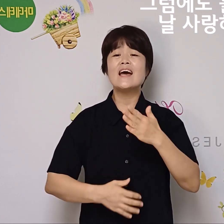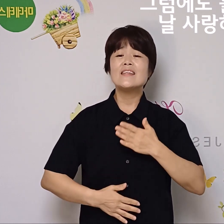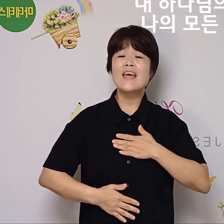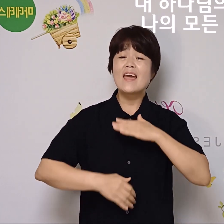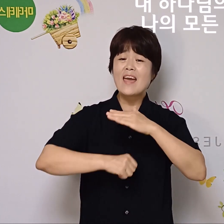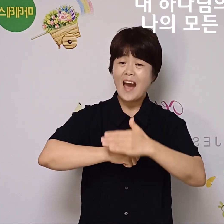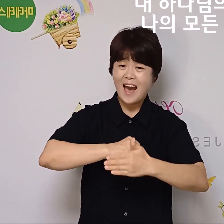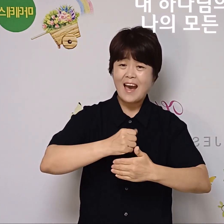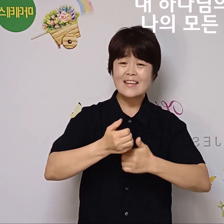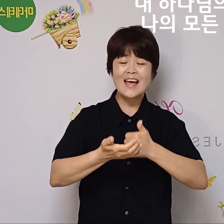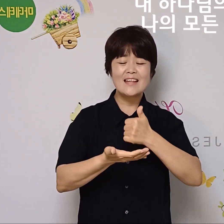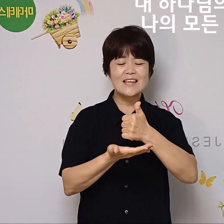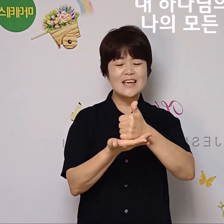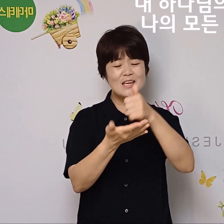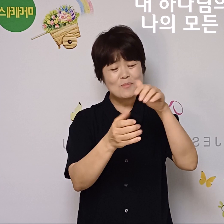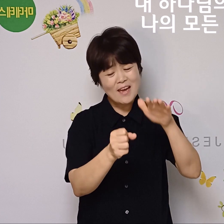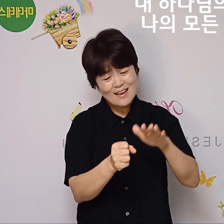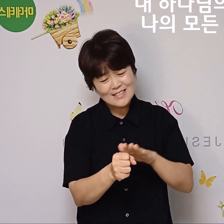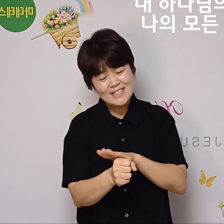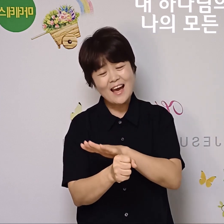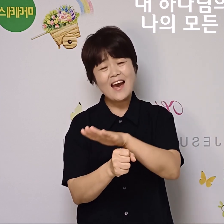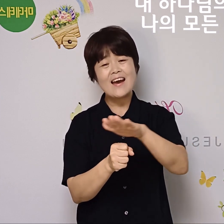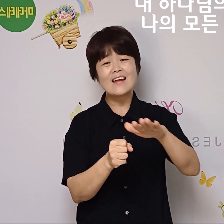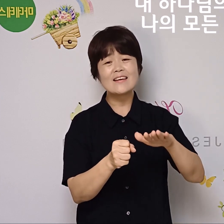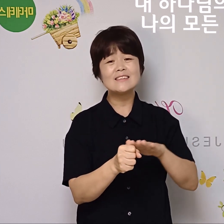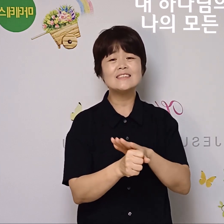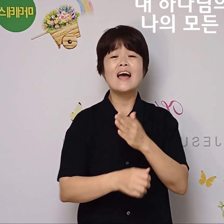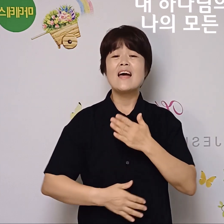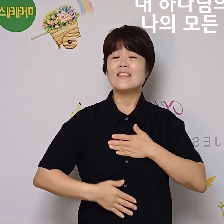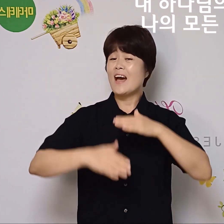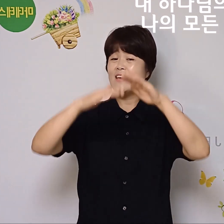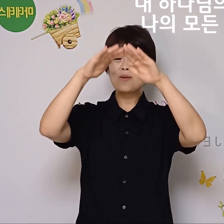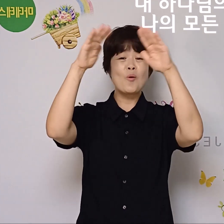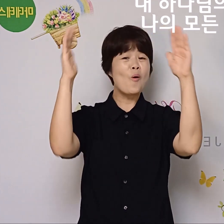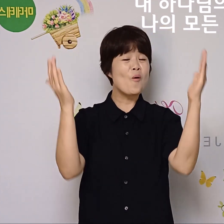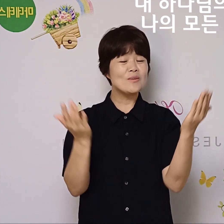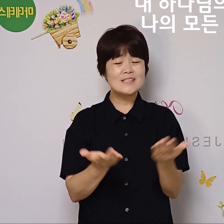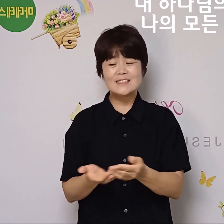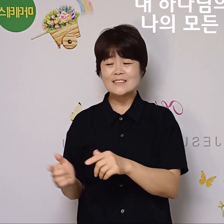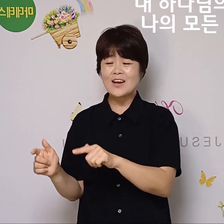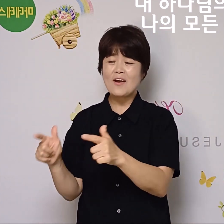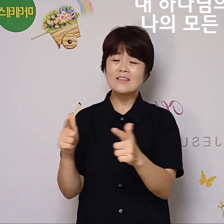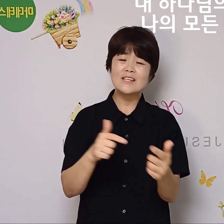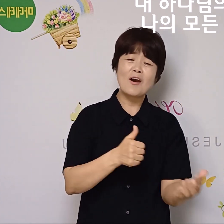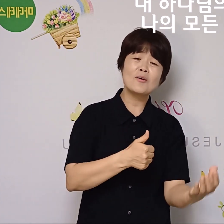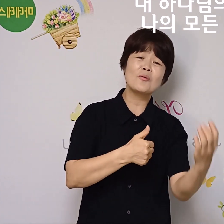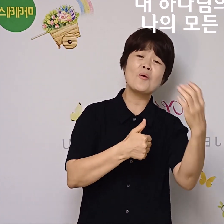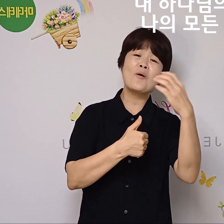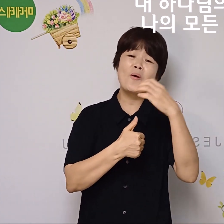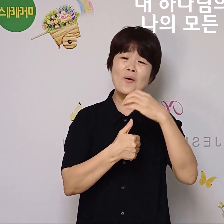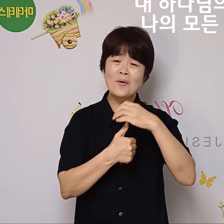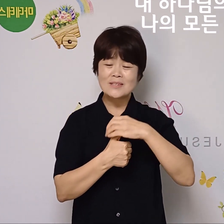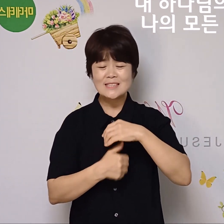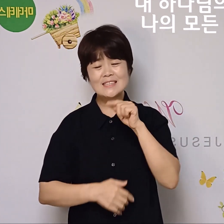사랑하시는 내 하나님의 사랑은 나의 모든 걸 덮고